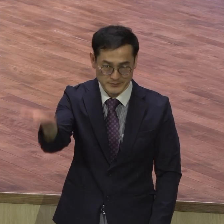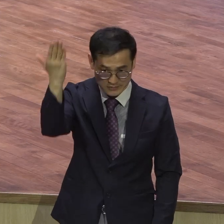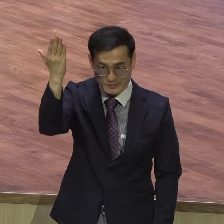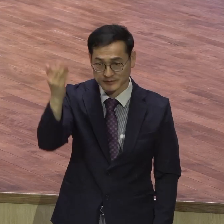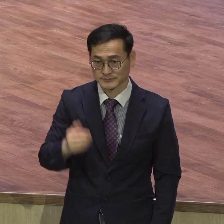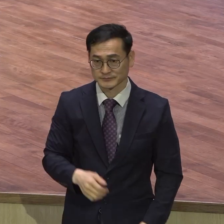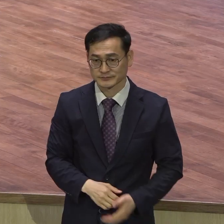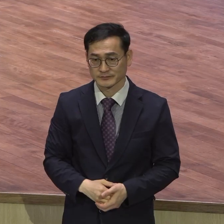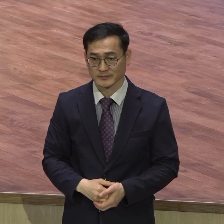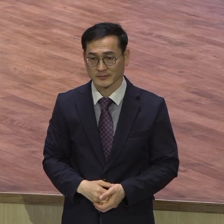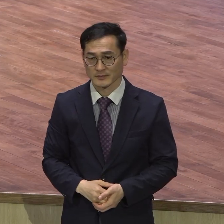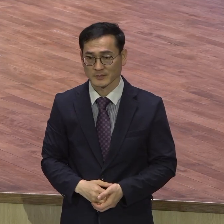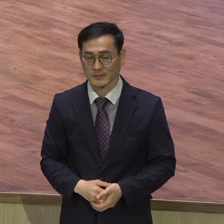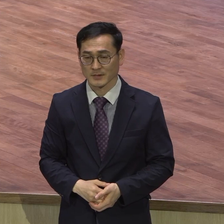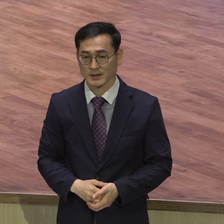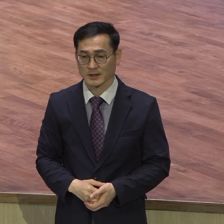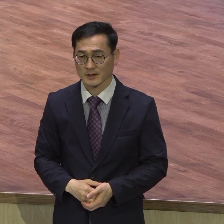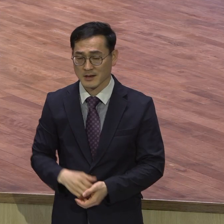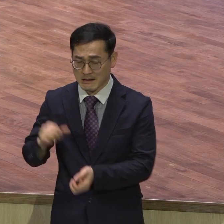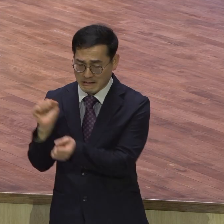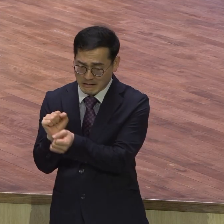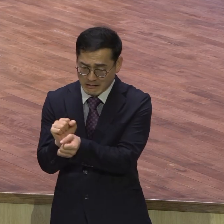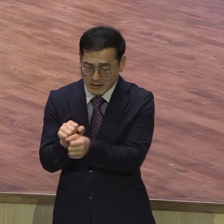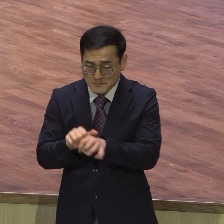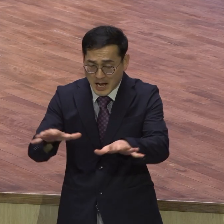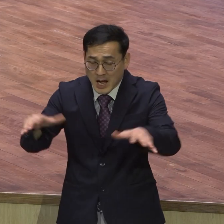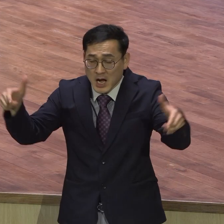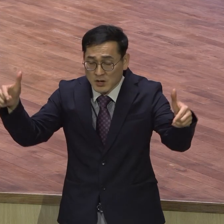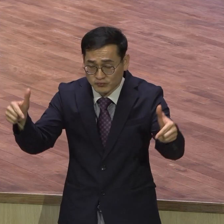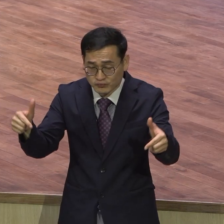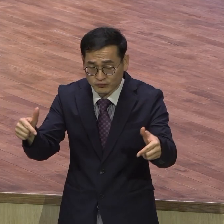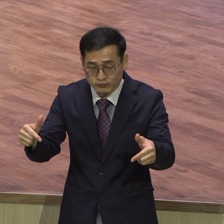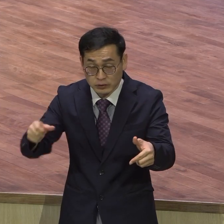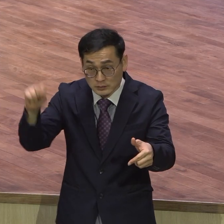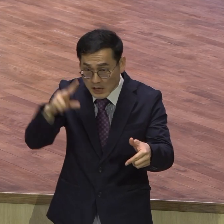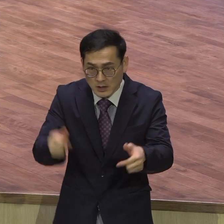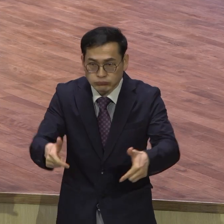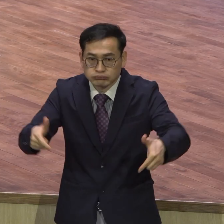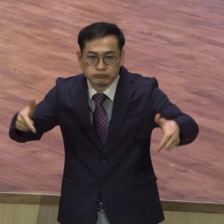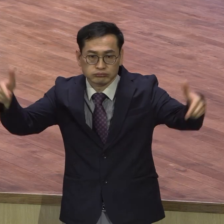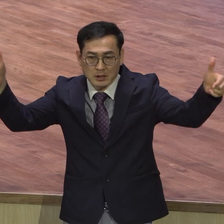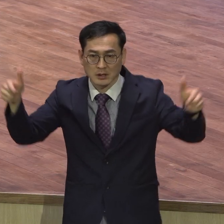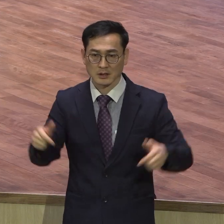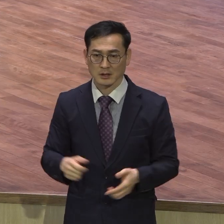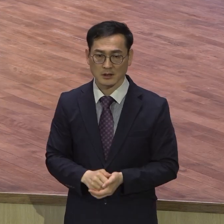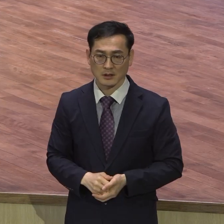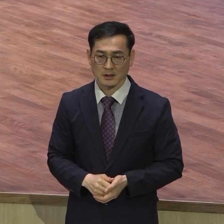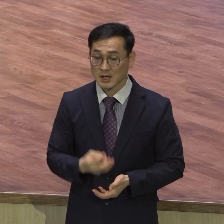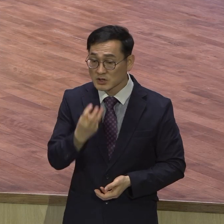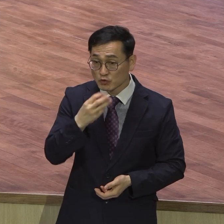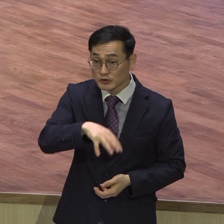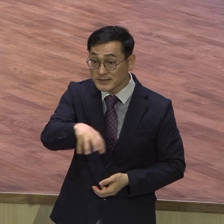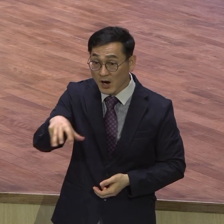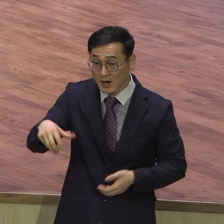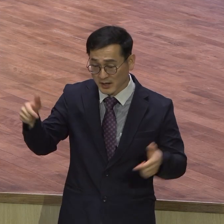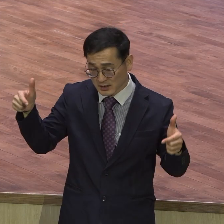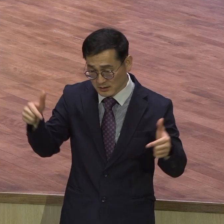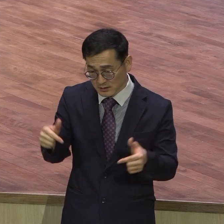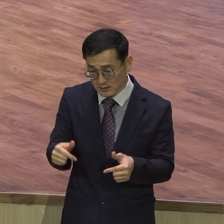재확산에 대한 우리가 계속 커지면서 지금 우리 서울 수도권에도 계속